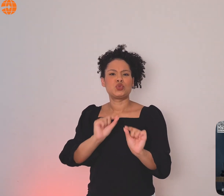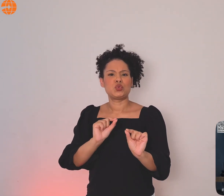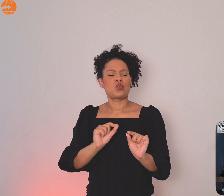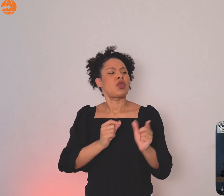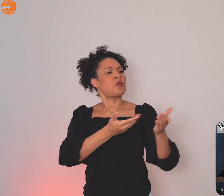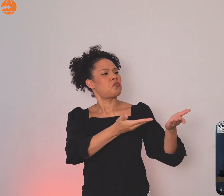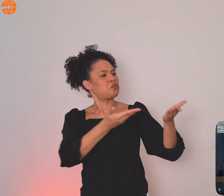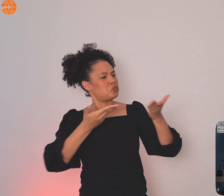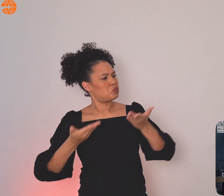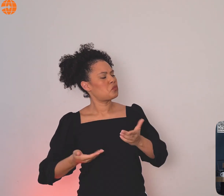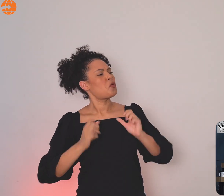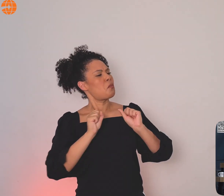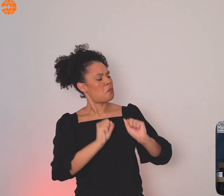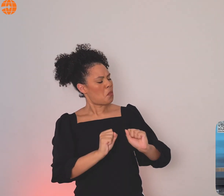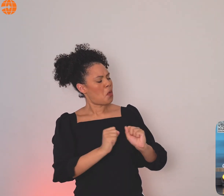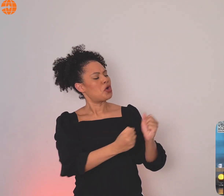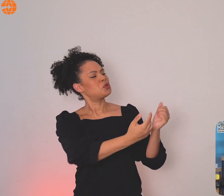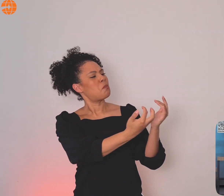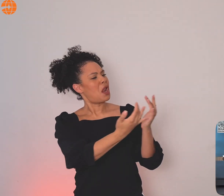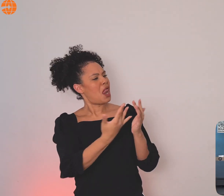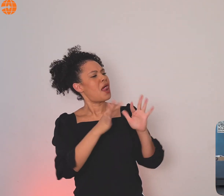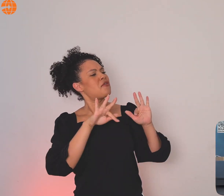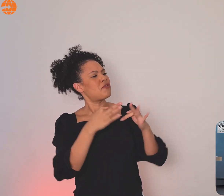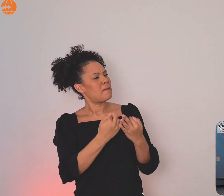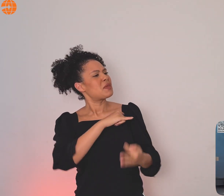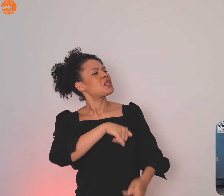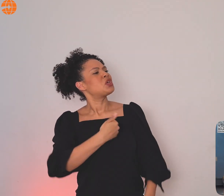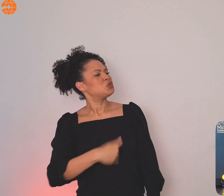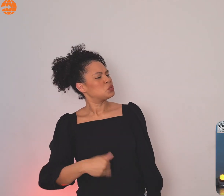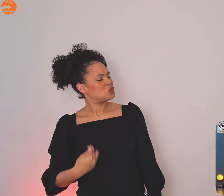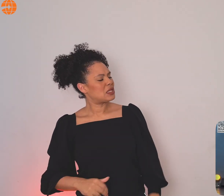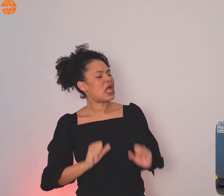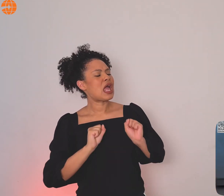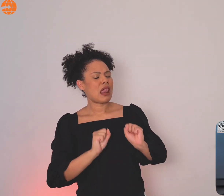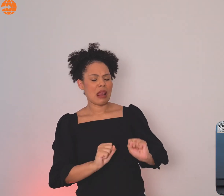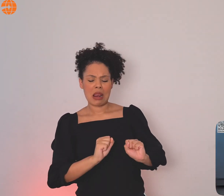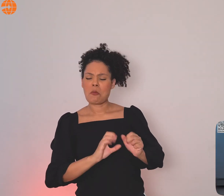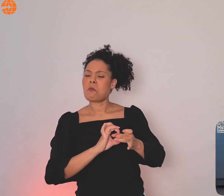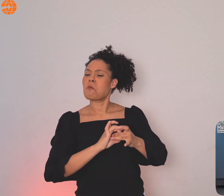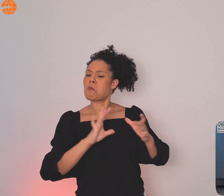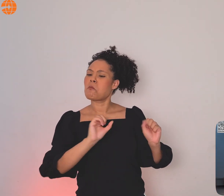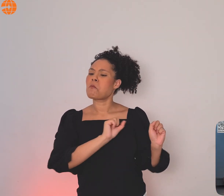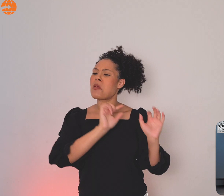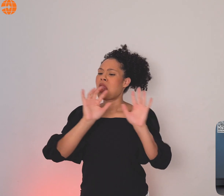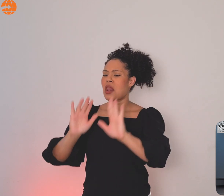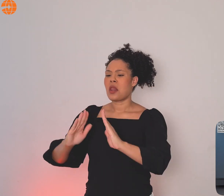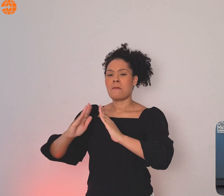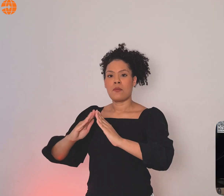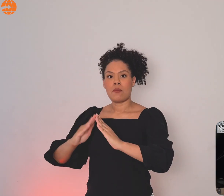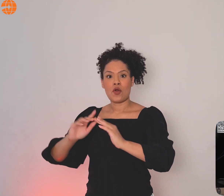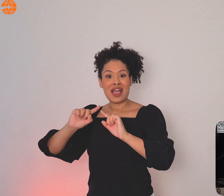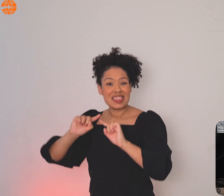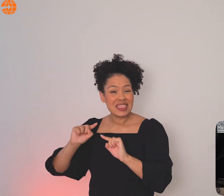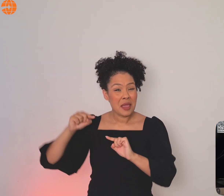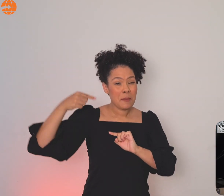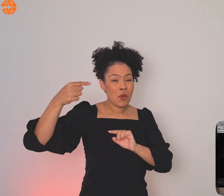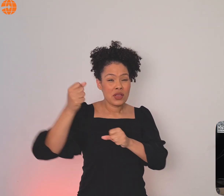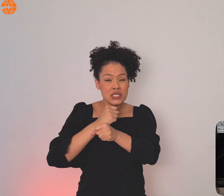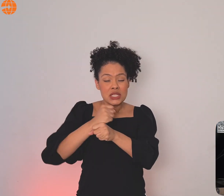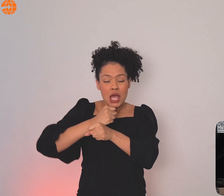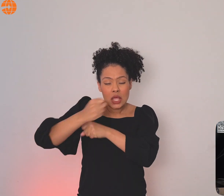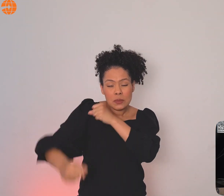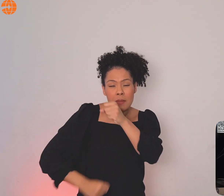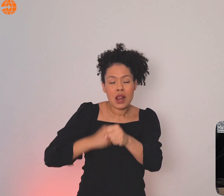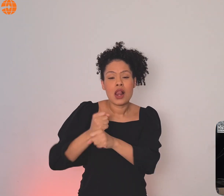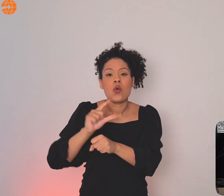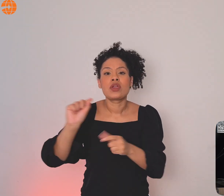tapete vermelho, passou a ser odiado pelos egípcios. E o povo de Israel se tornou o quê?